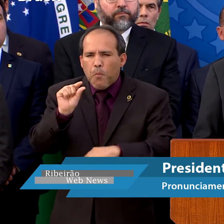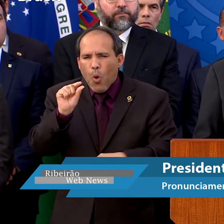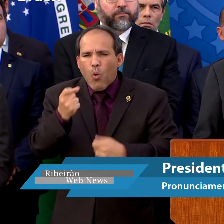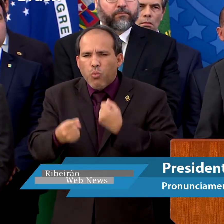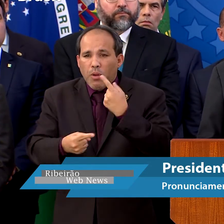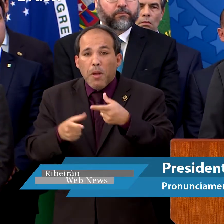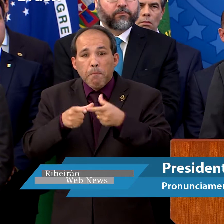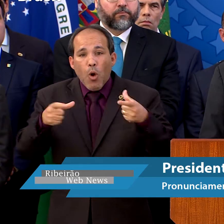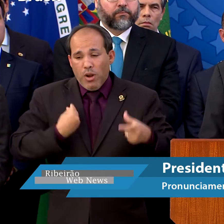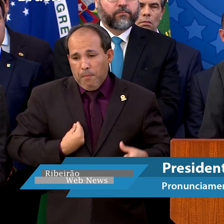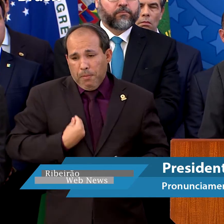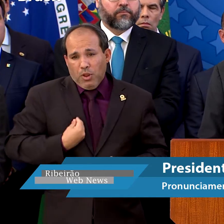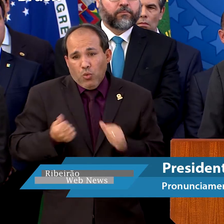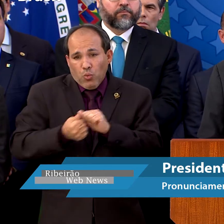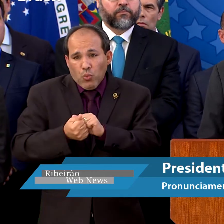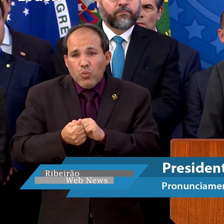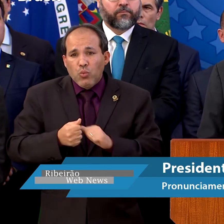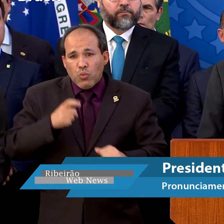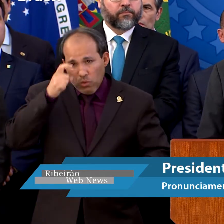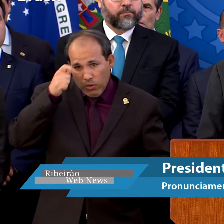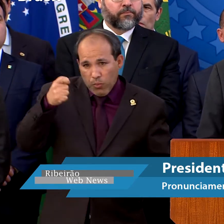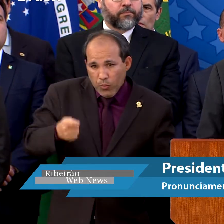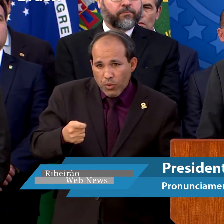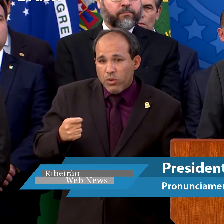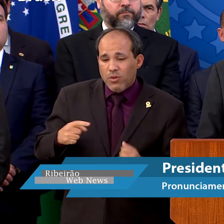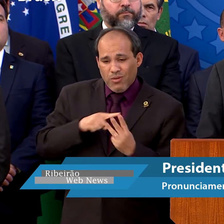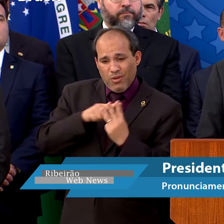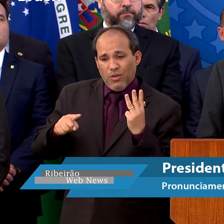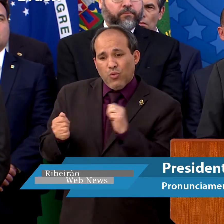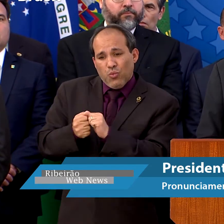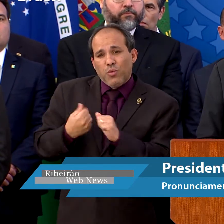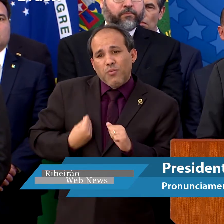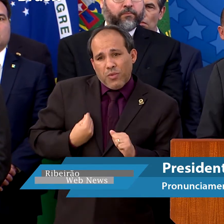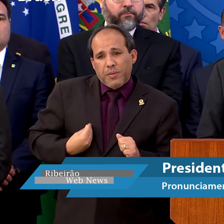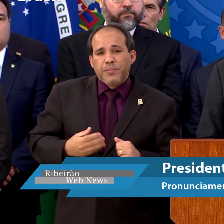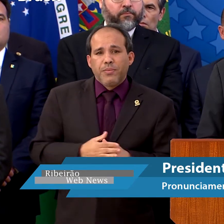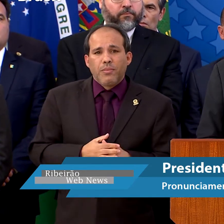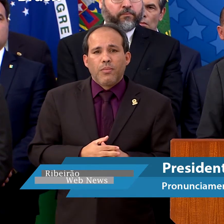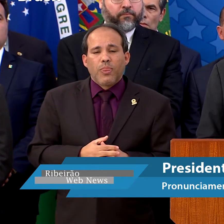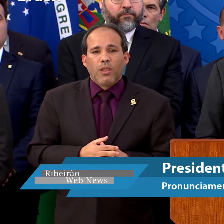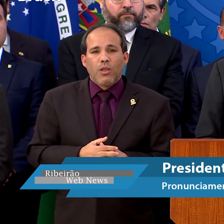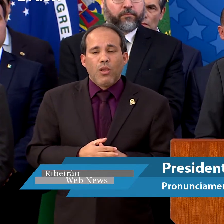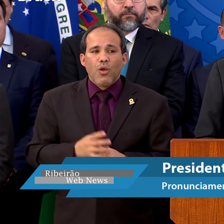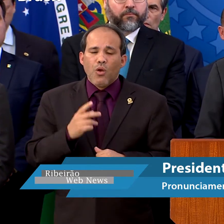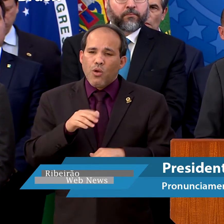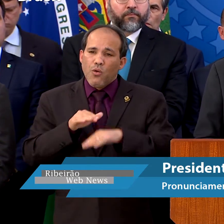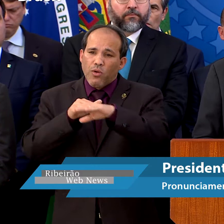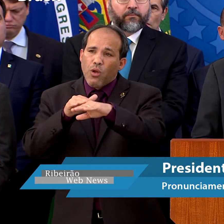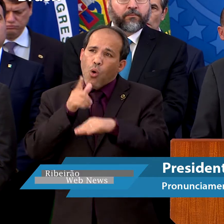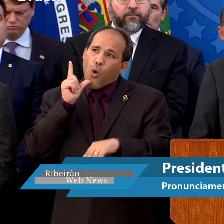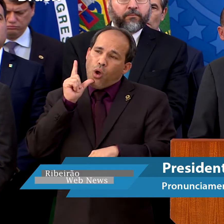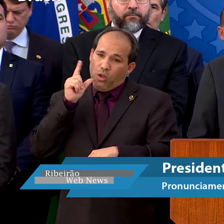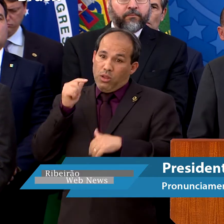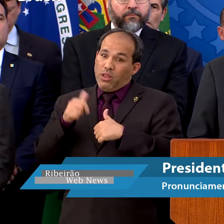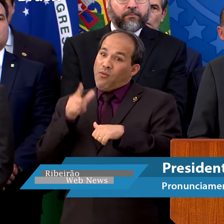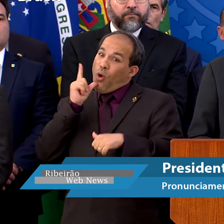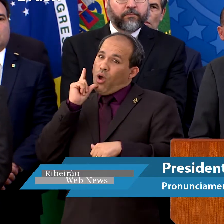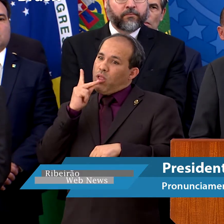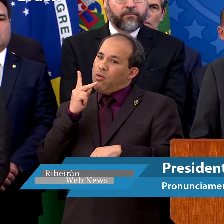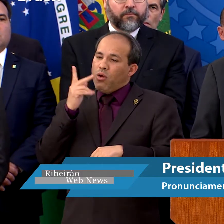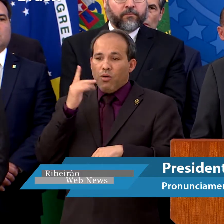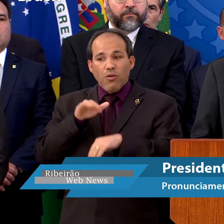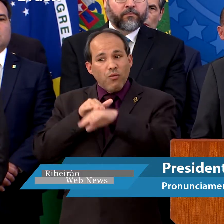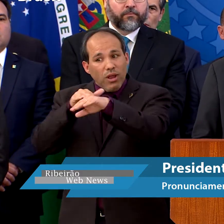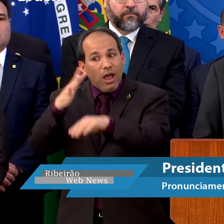vezes tava sérgio moro do lado bom então eu falei que amanhã dia de hoje